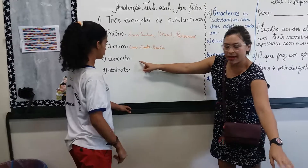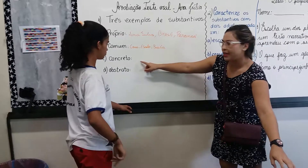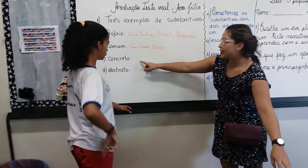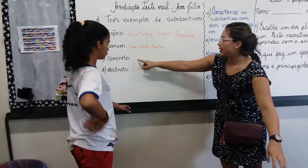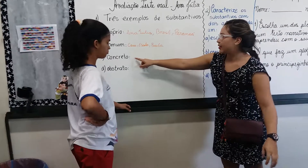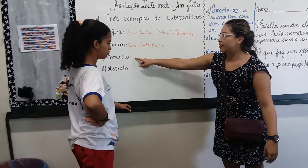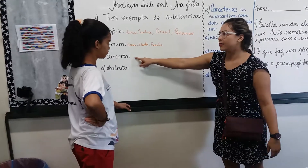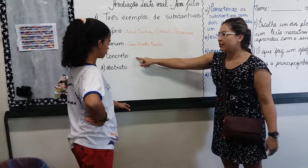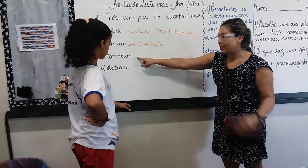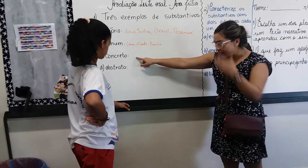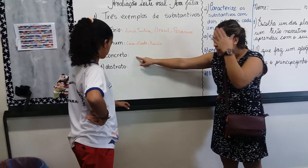Mesa.